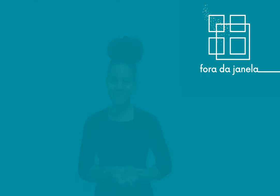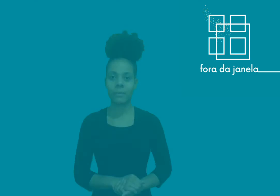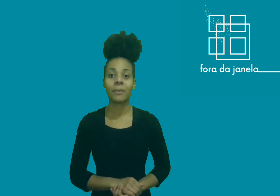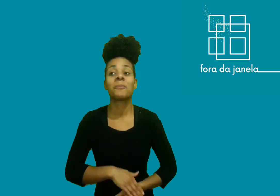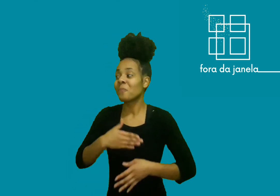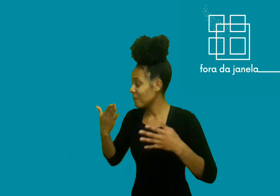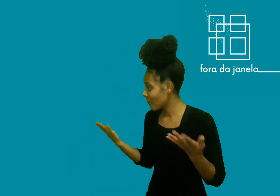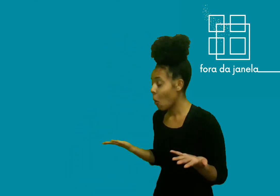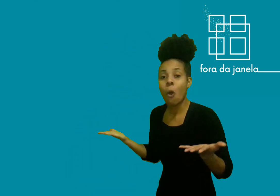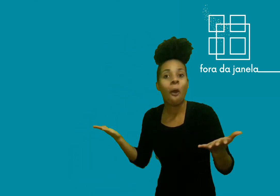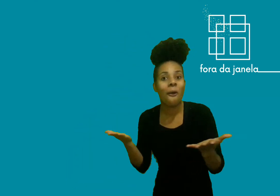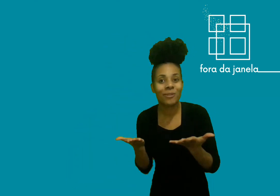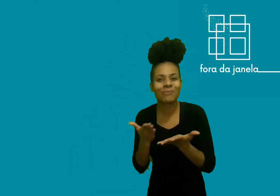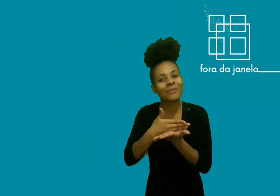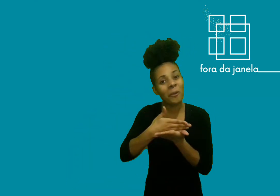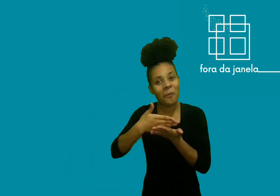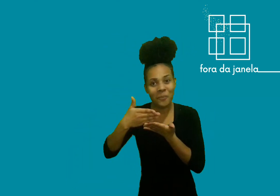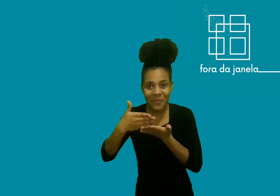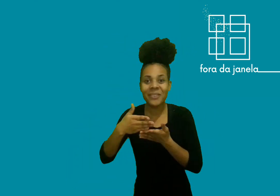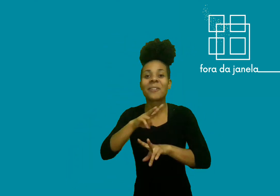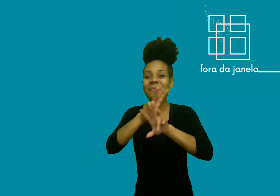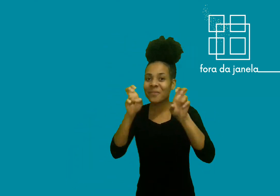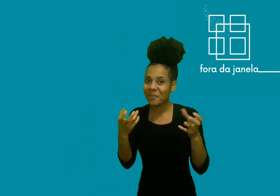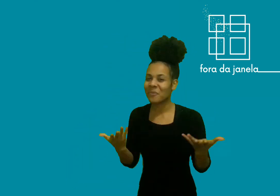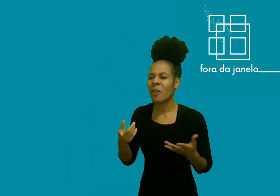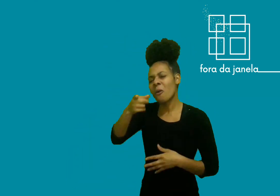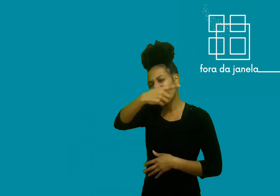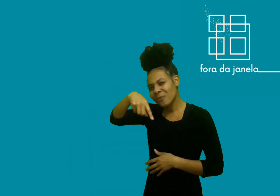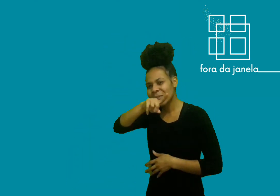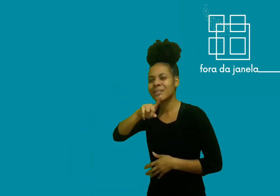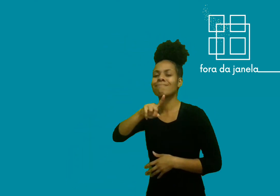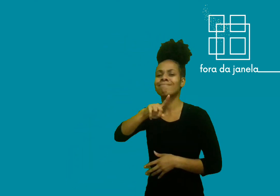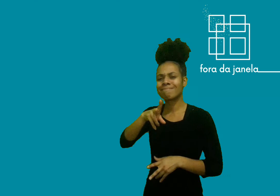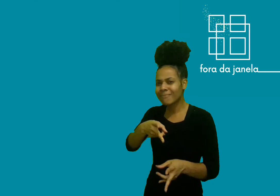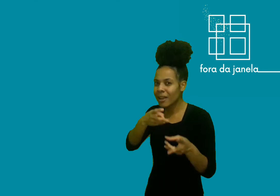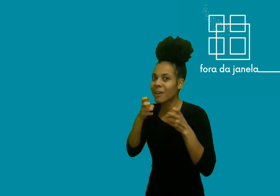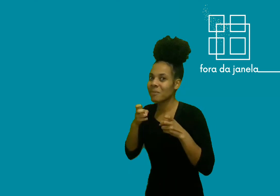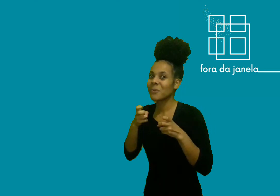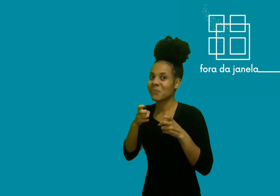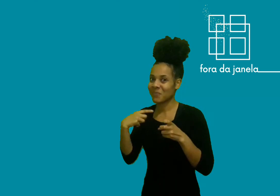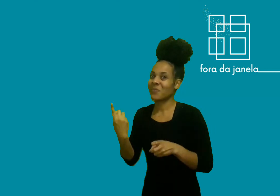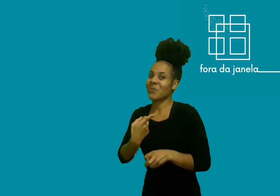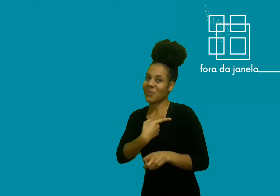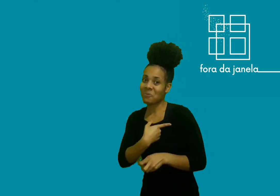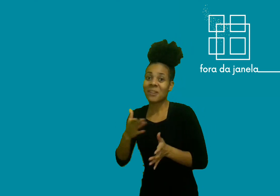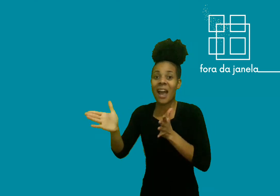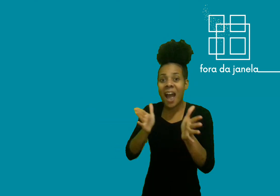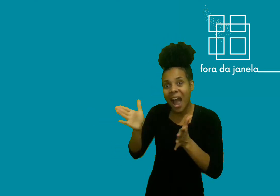com acessibilidade. O episódio passado, que foi sobre cultura, vocês já perceberam aí que nós temos